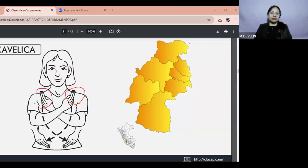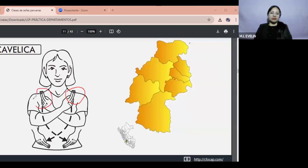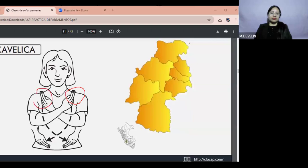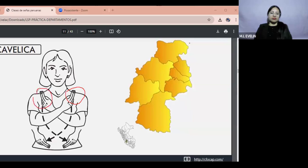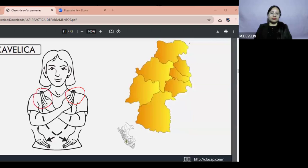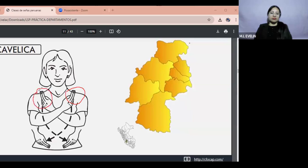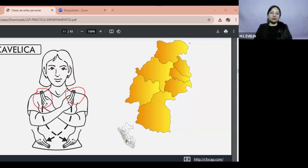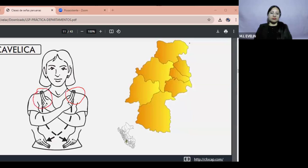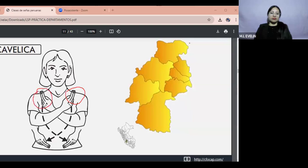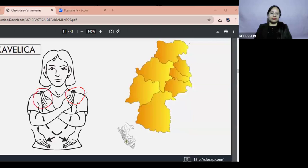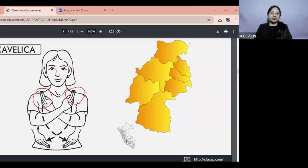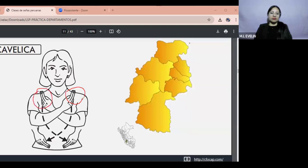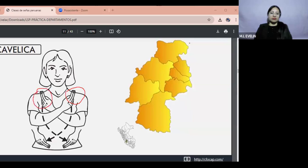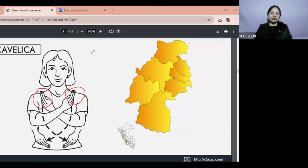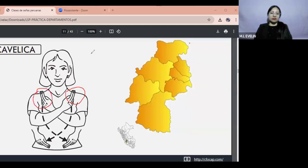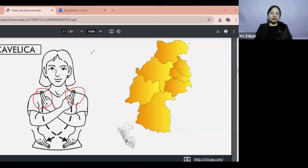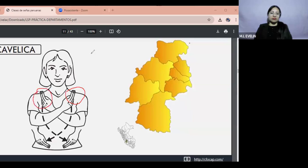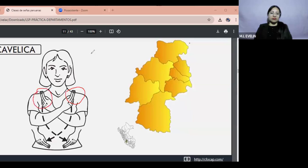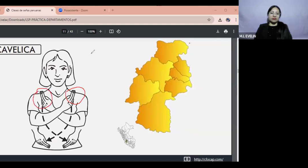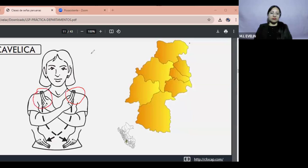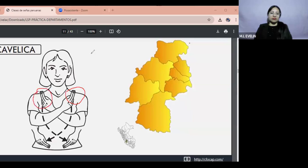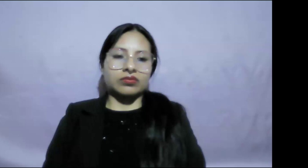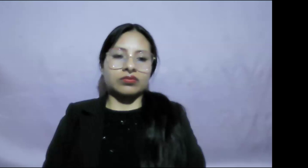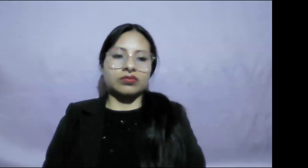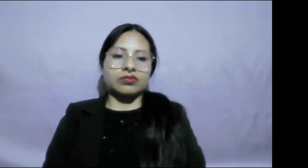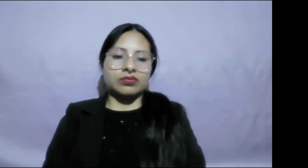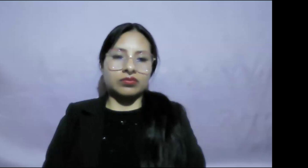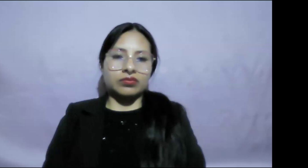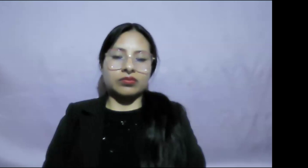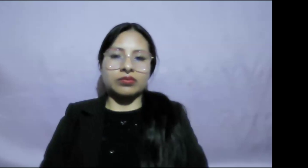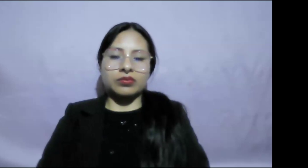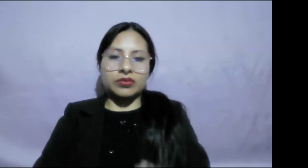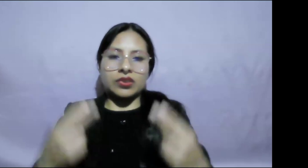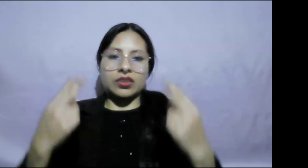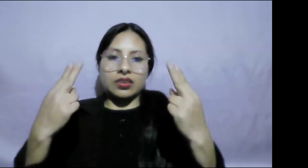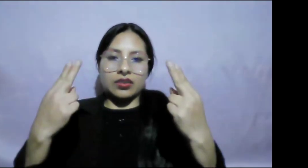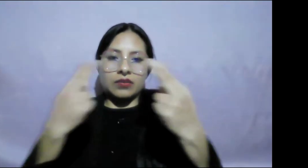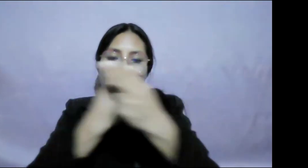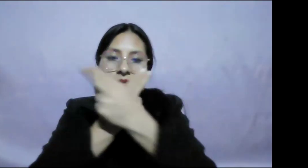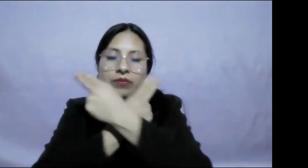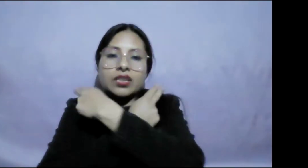dedos índice y medio y cruza Ajá